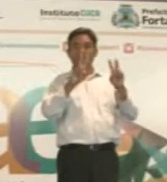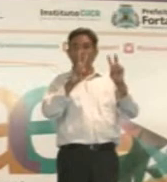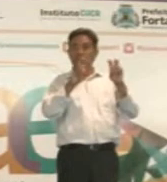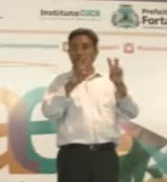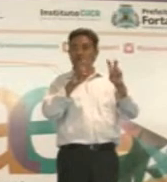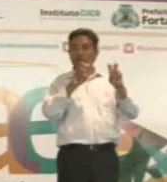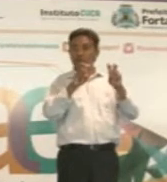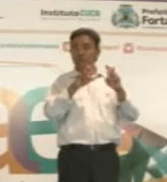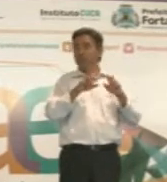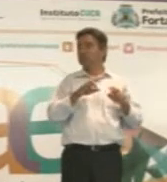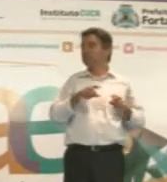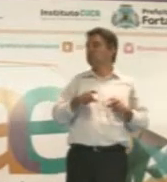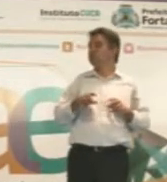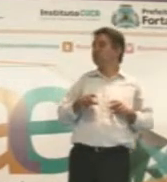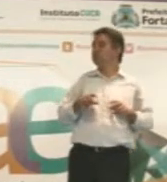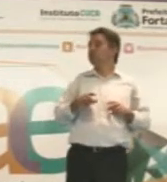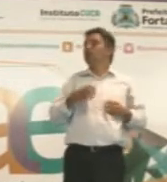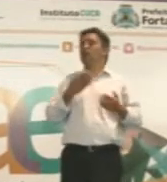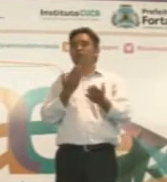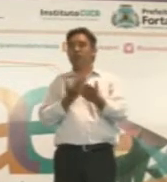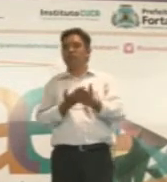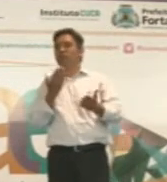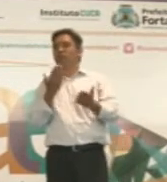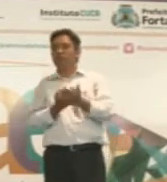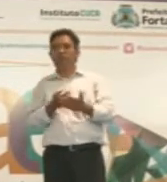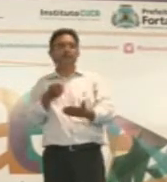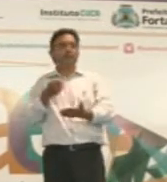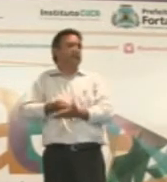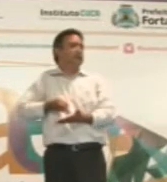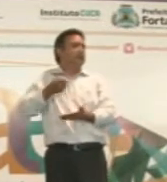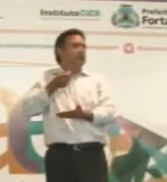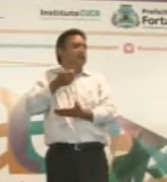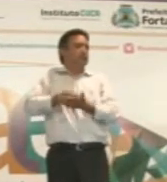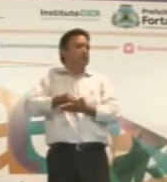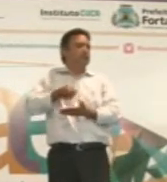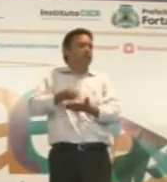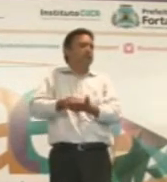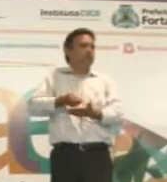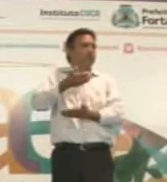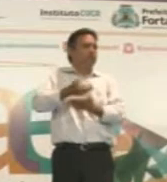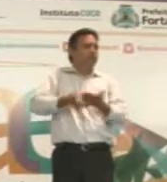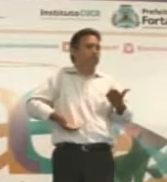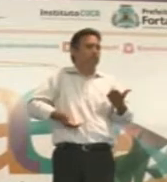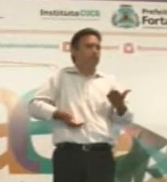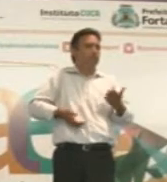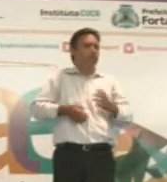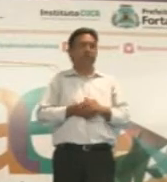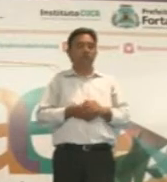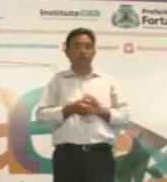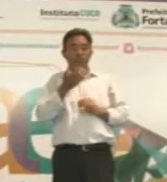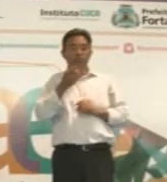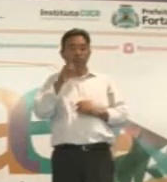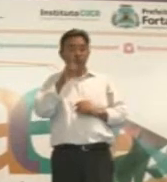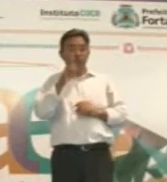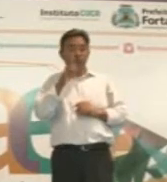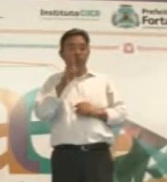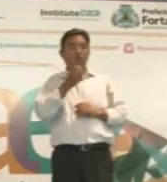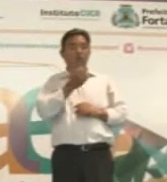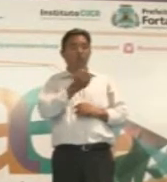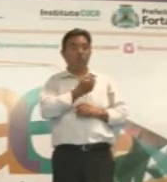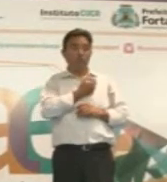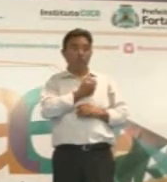que toda prova tem sido cobrado. Eu quero que vocês anotem esse nome para que vocês tenham